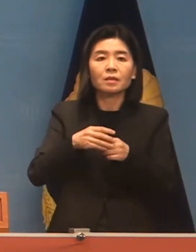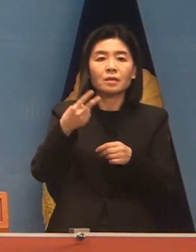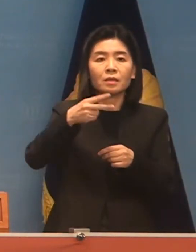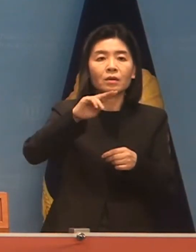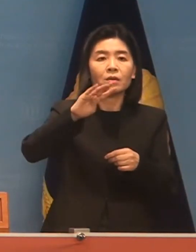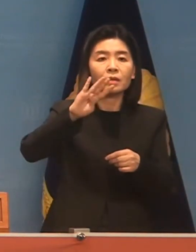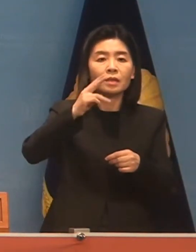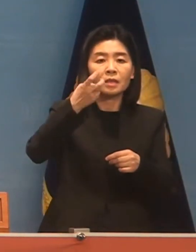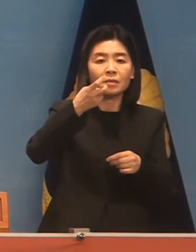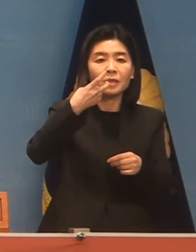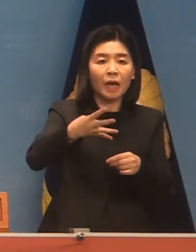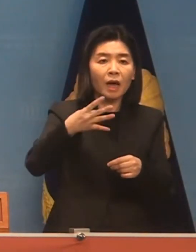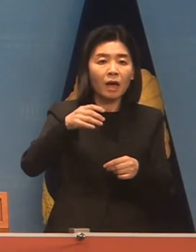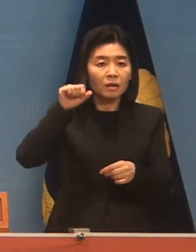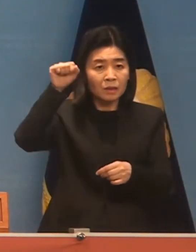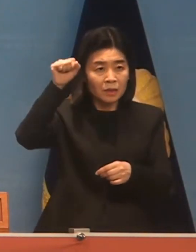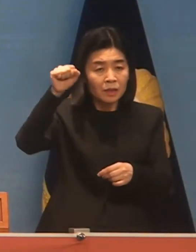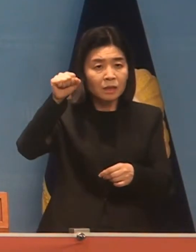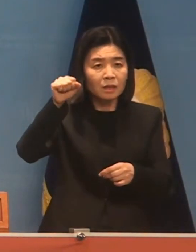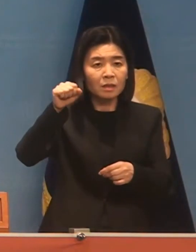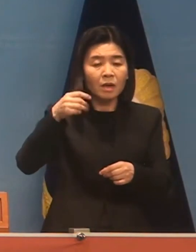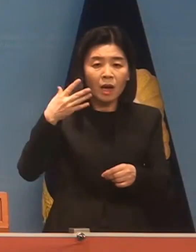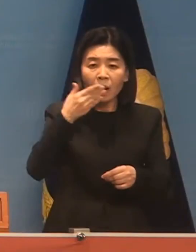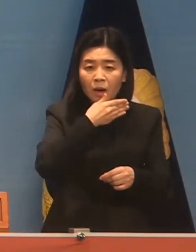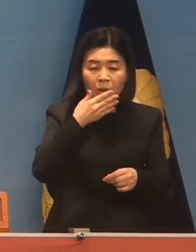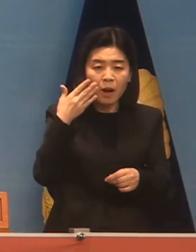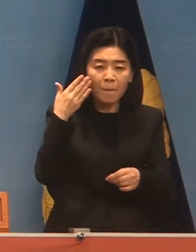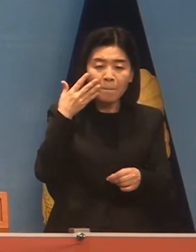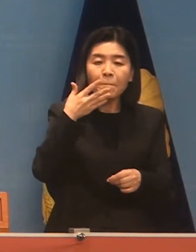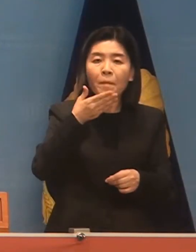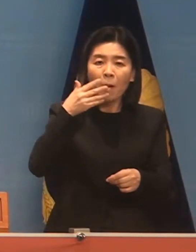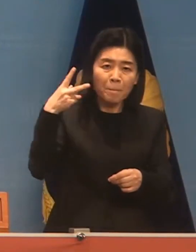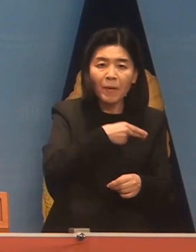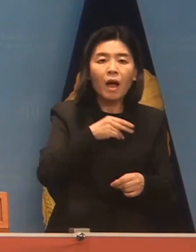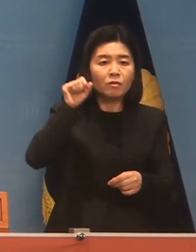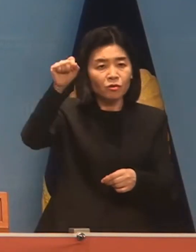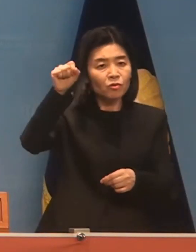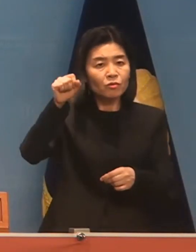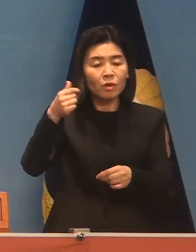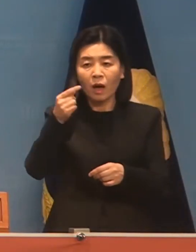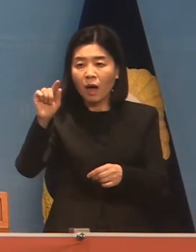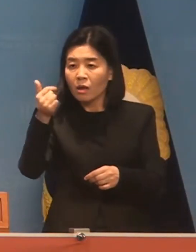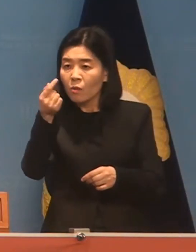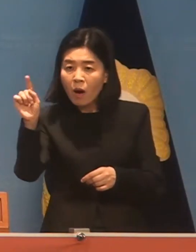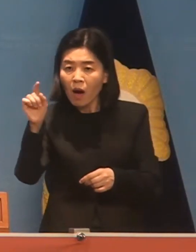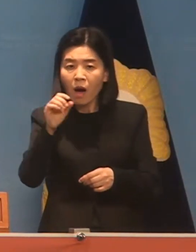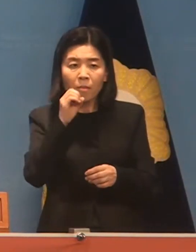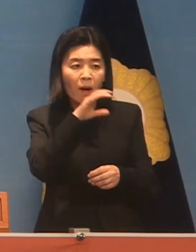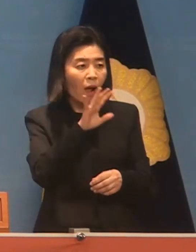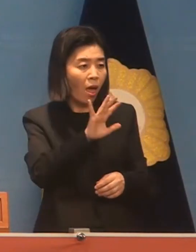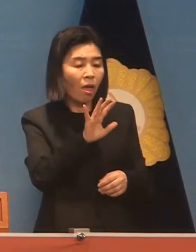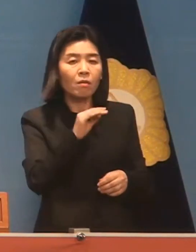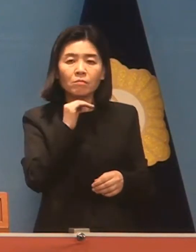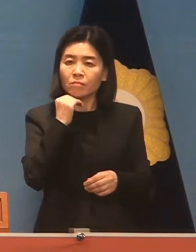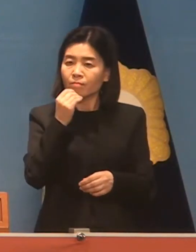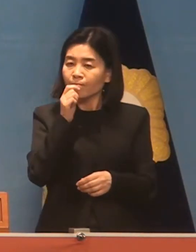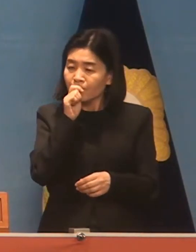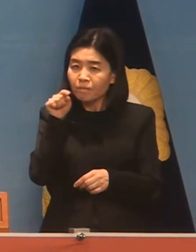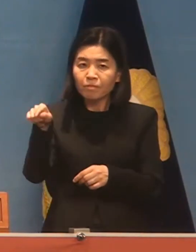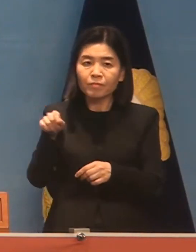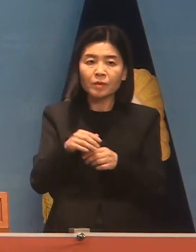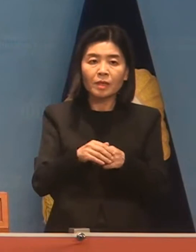했지만 원청 하나오션은 묵묵부답이었습니다. 그래서 2025년 3월 15일 시작된 김영수